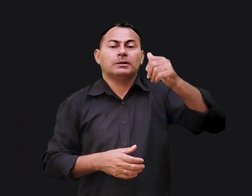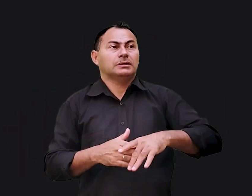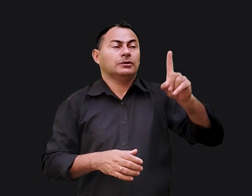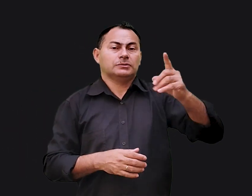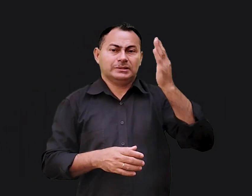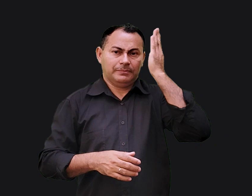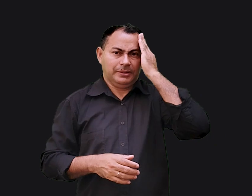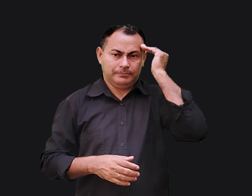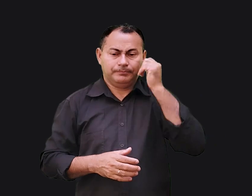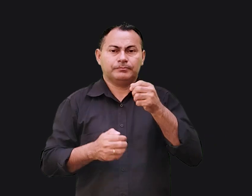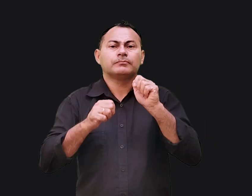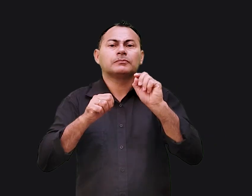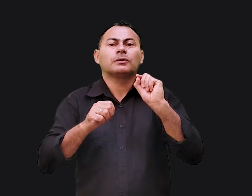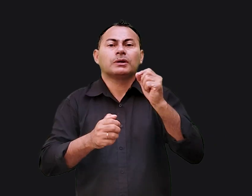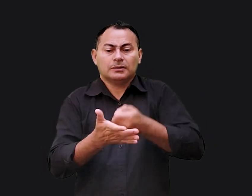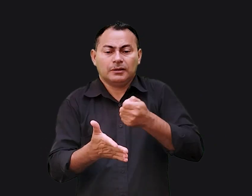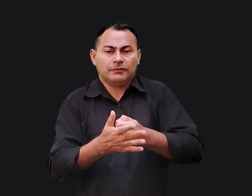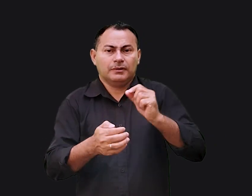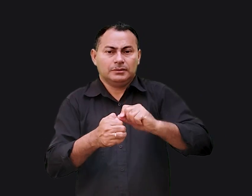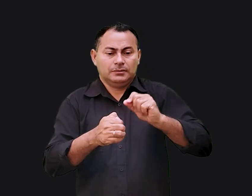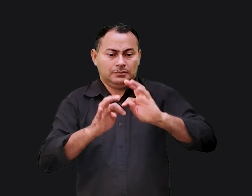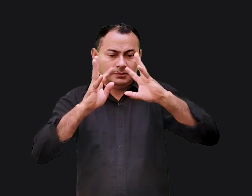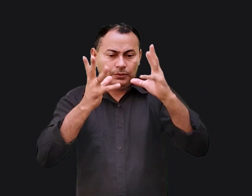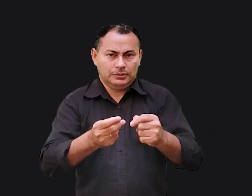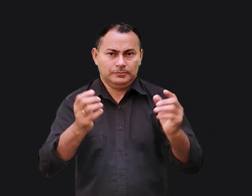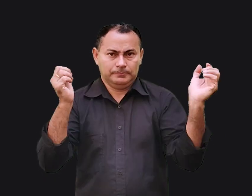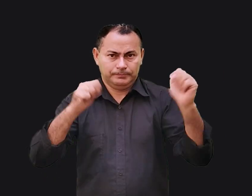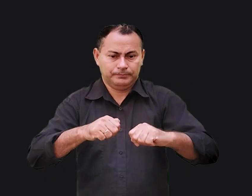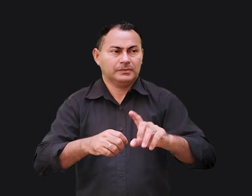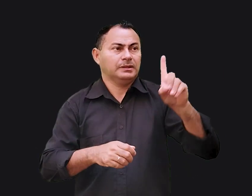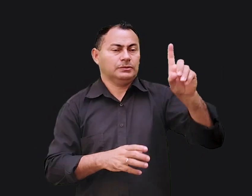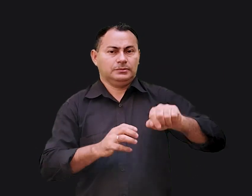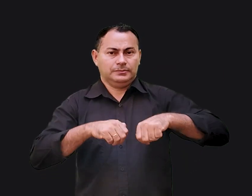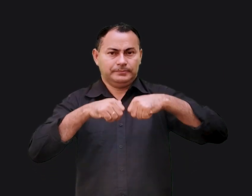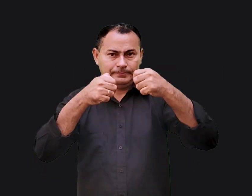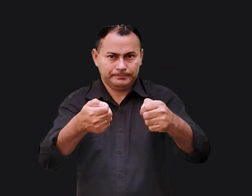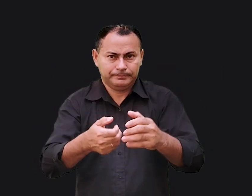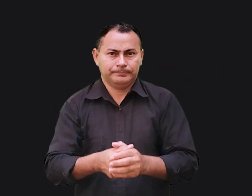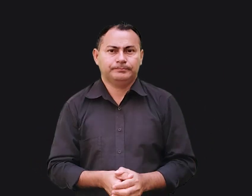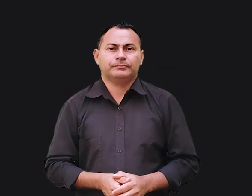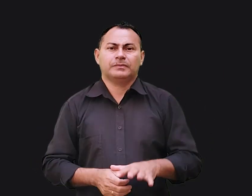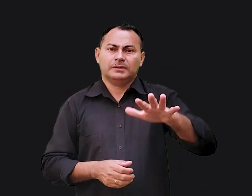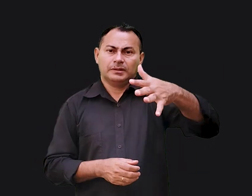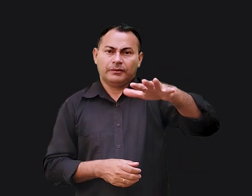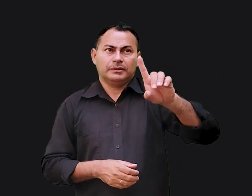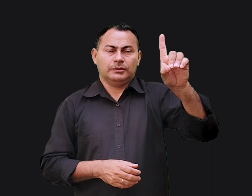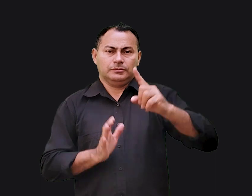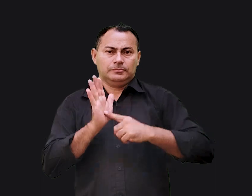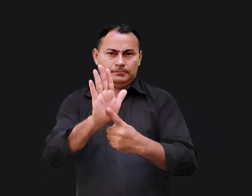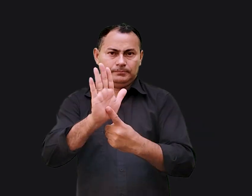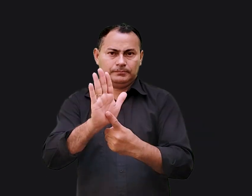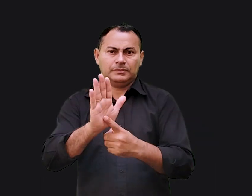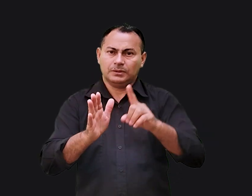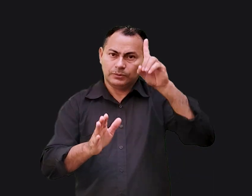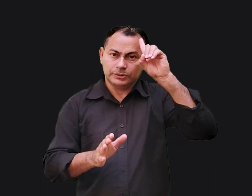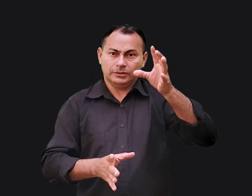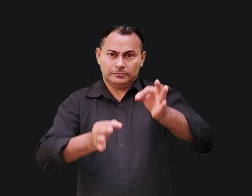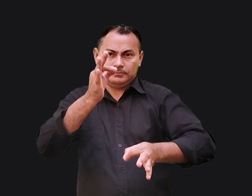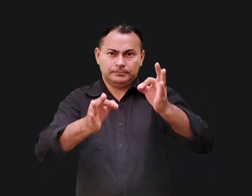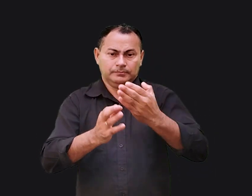Deus e o que deveríamos ter feito com toda a capacitação que Deus nos deu. Talvez Deus nos mostre isso no dia do julgamento